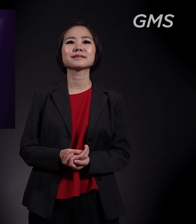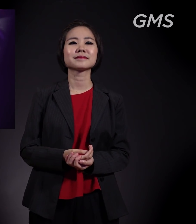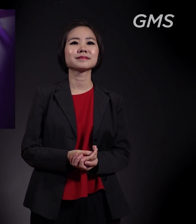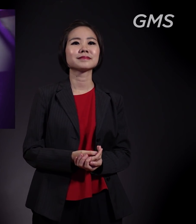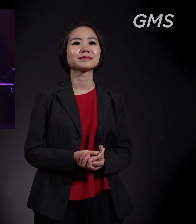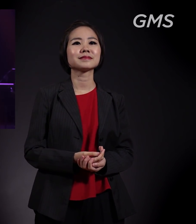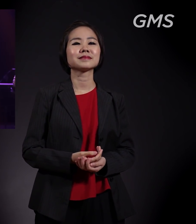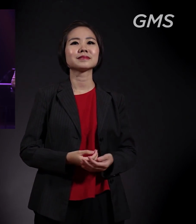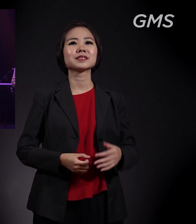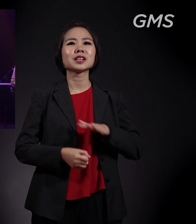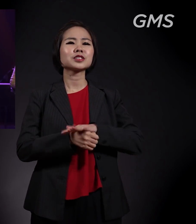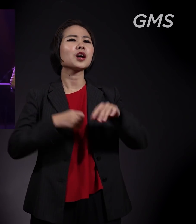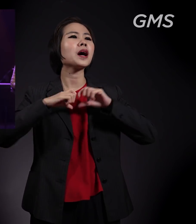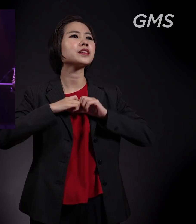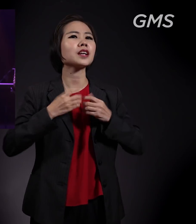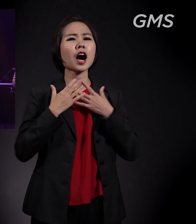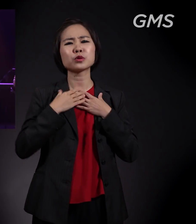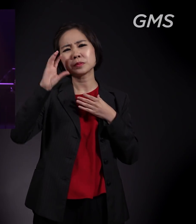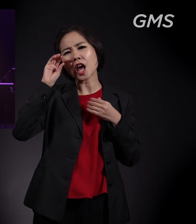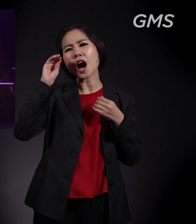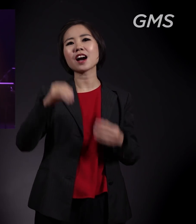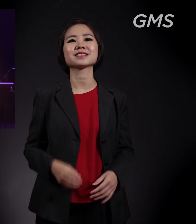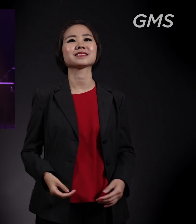Segenap hati kami katakan, aku